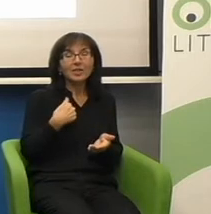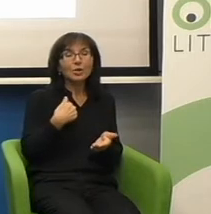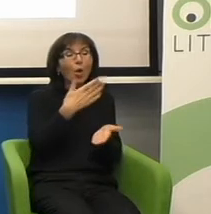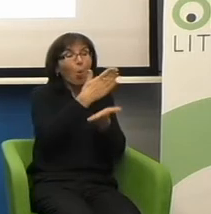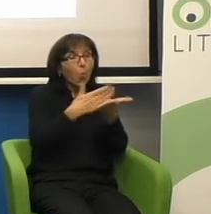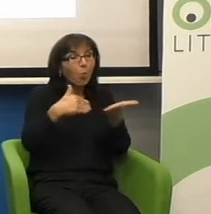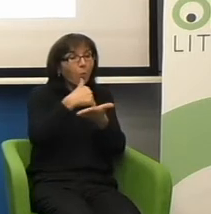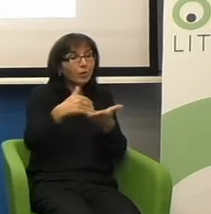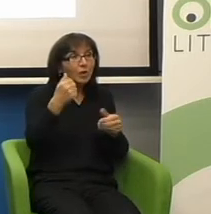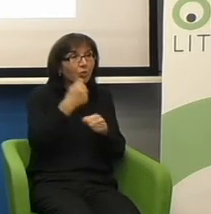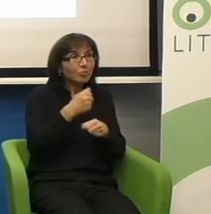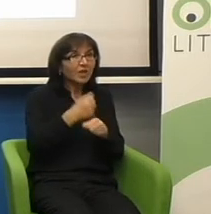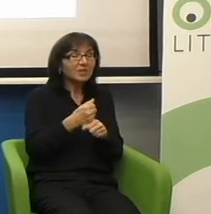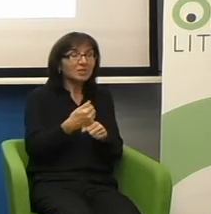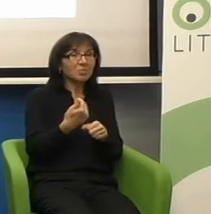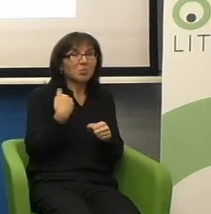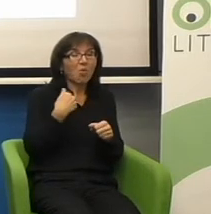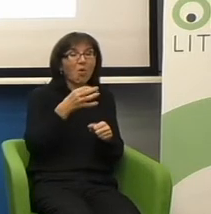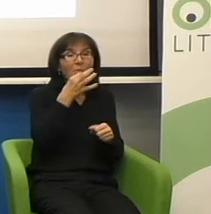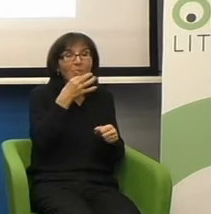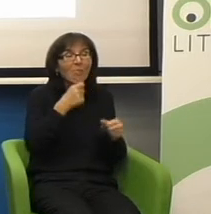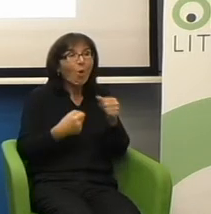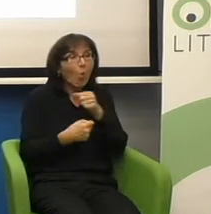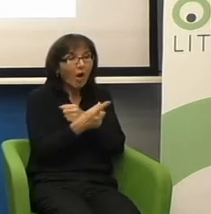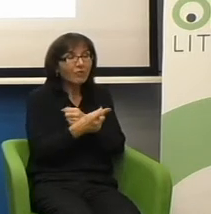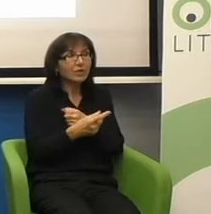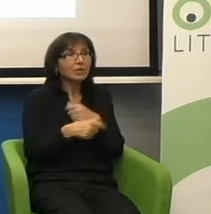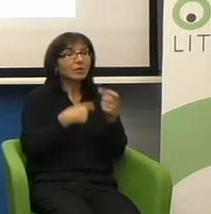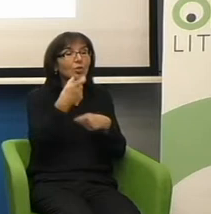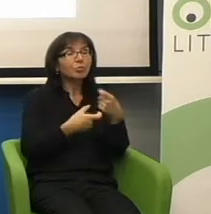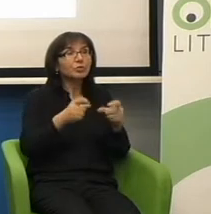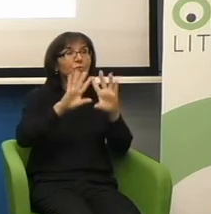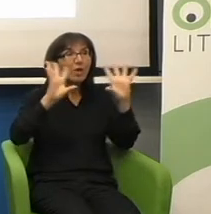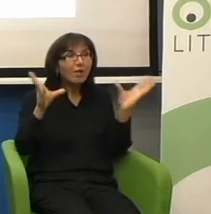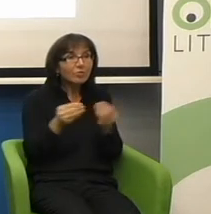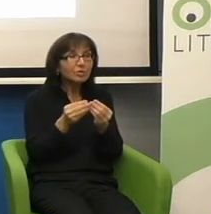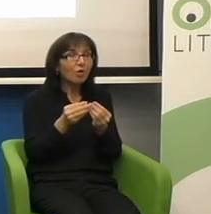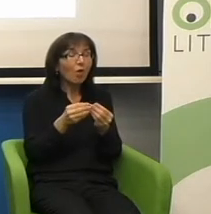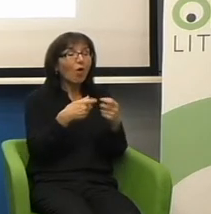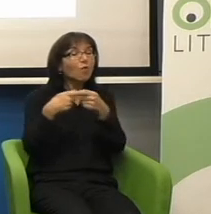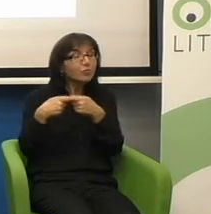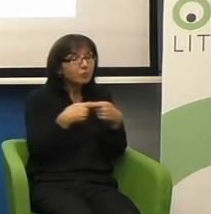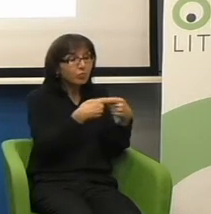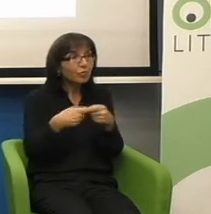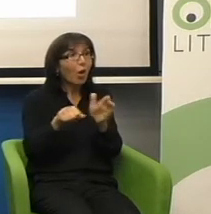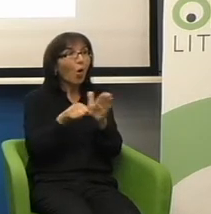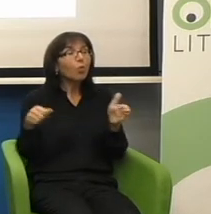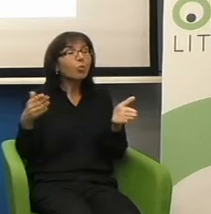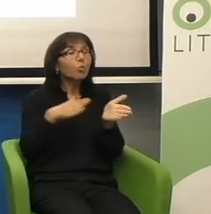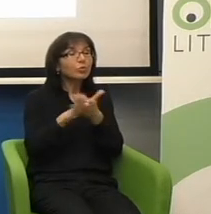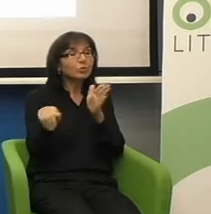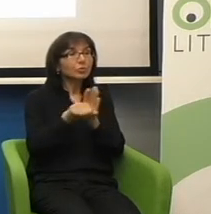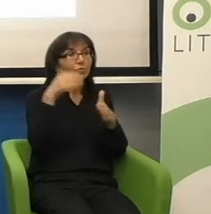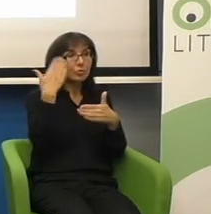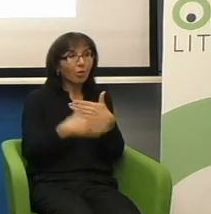był zadziwiająco mało efektywny. To znaczy, my żeśmy wszystko robili i można powiedzieć, robimy wspólnie od początku do końca. To nie jest tak, że...